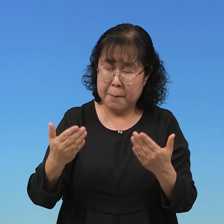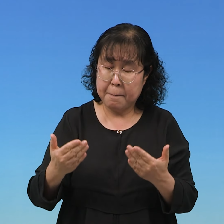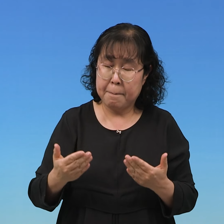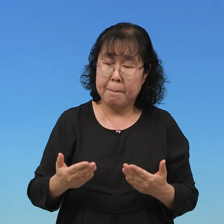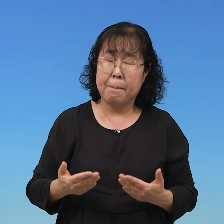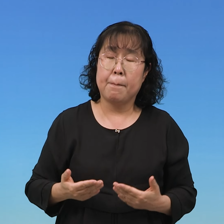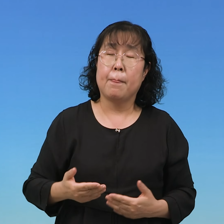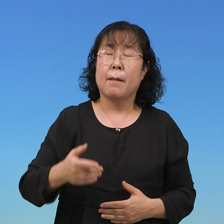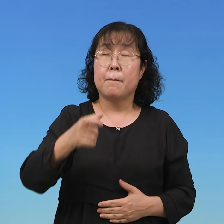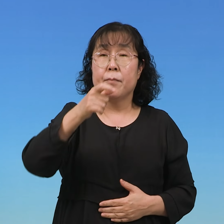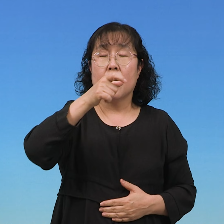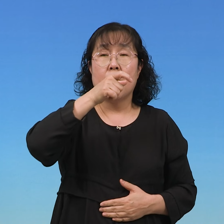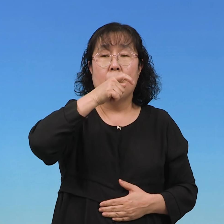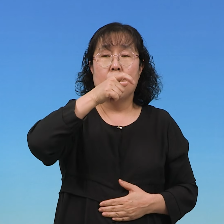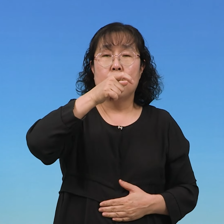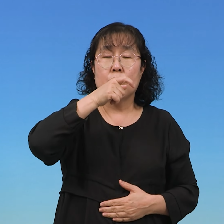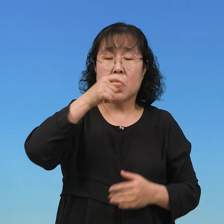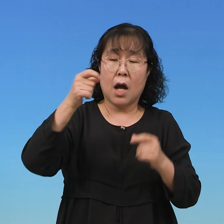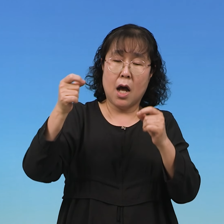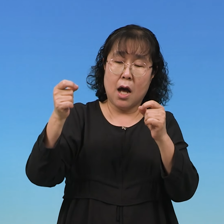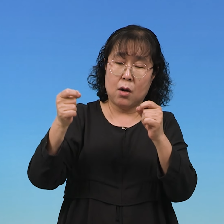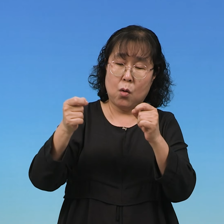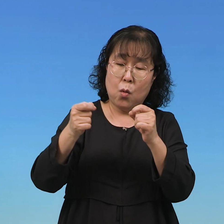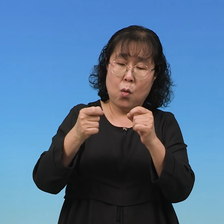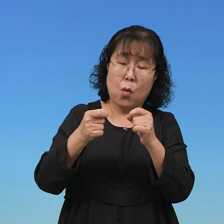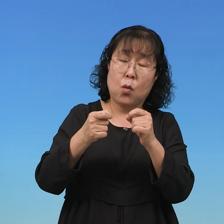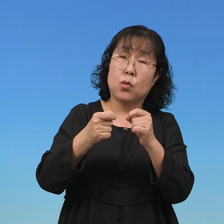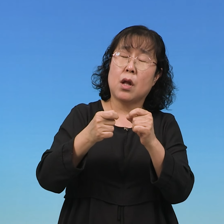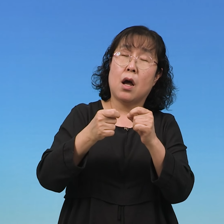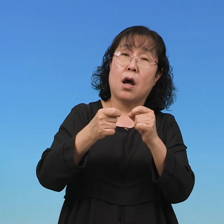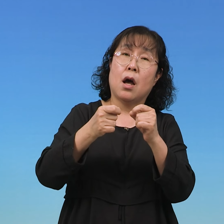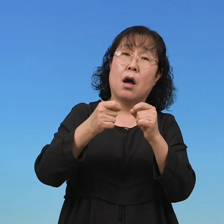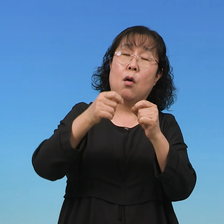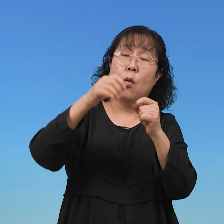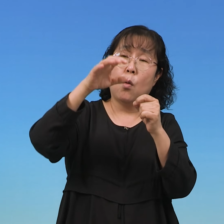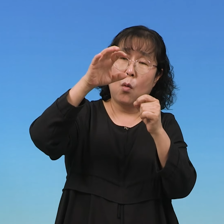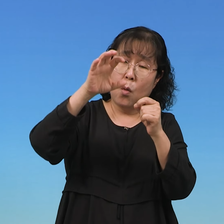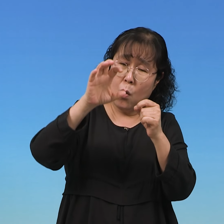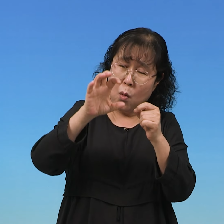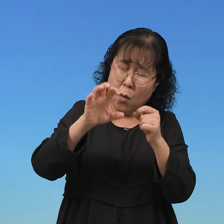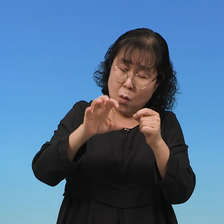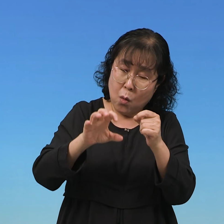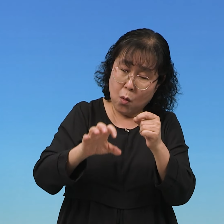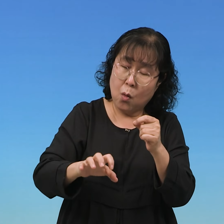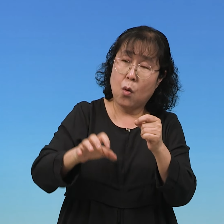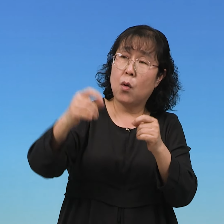안에 물가로 나오라 내 곁에 서라.